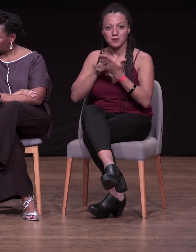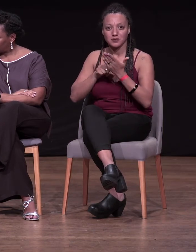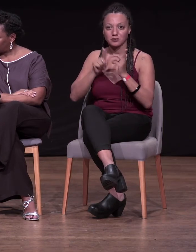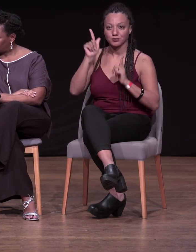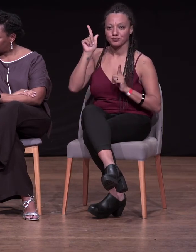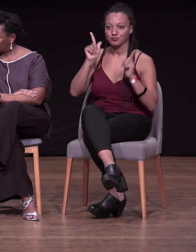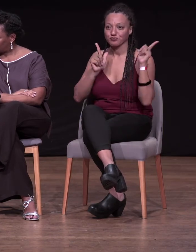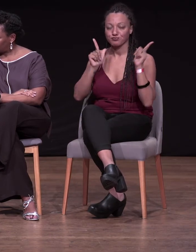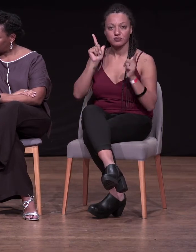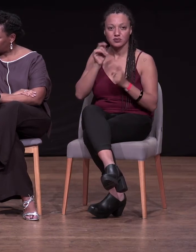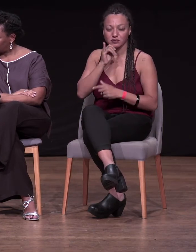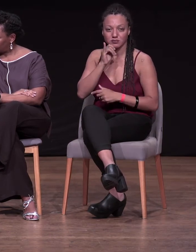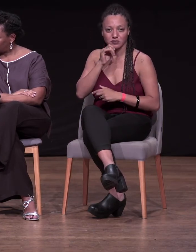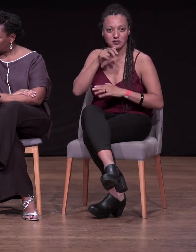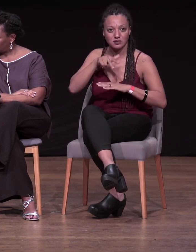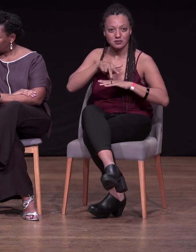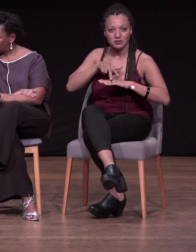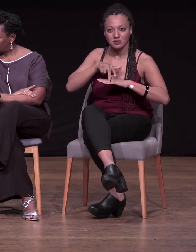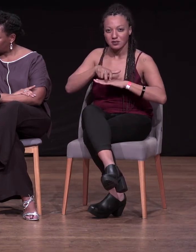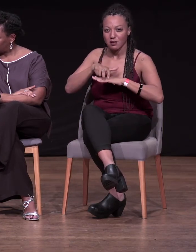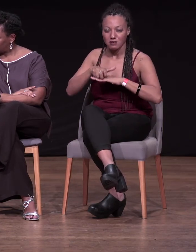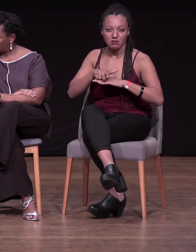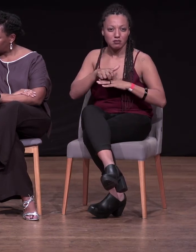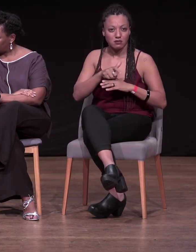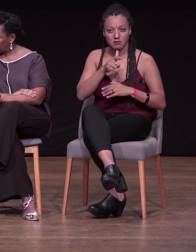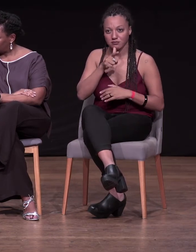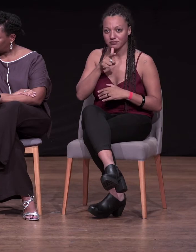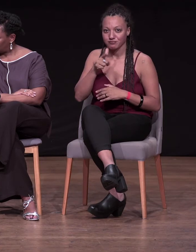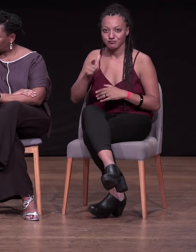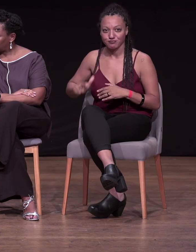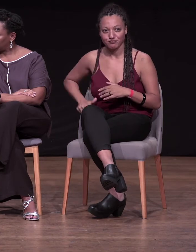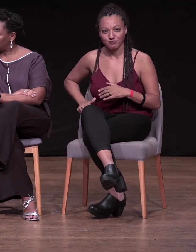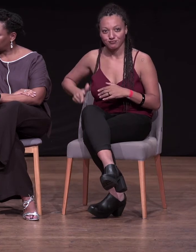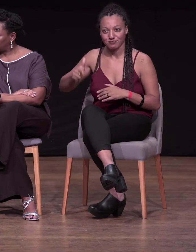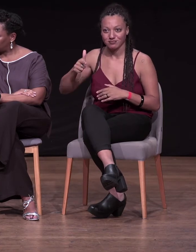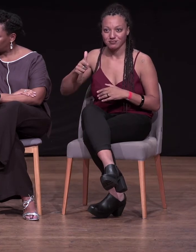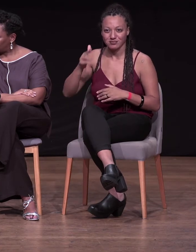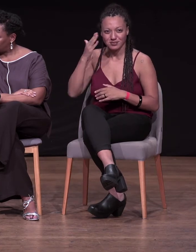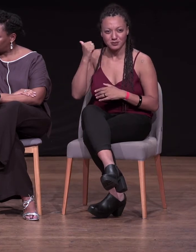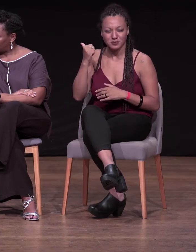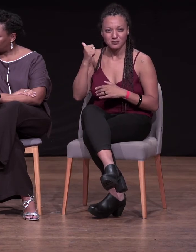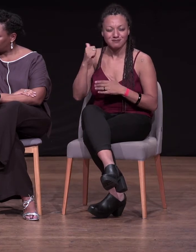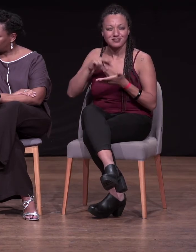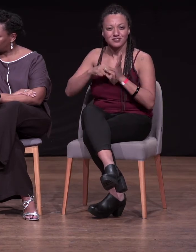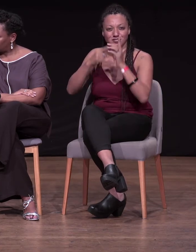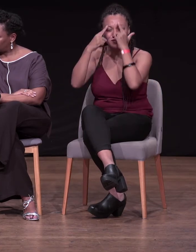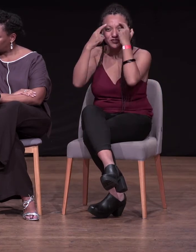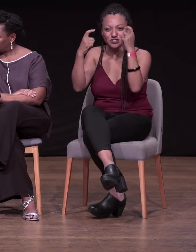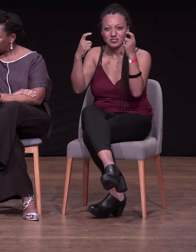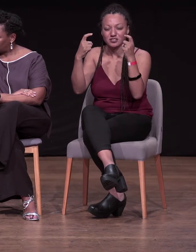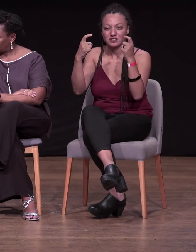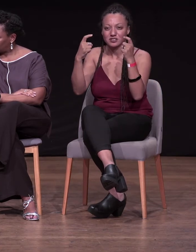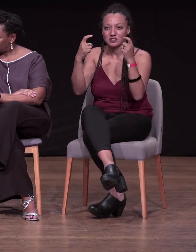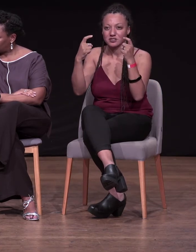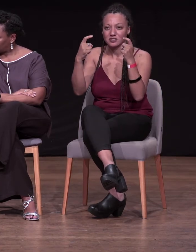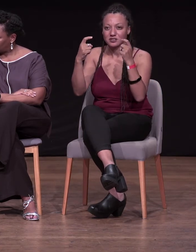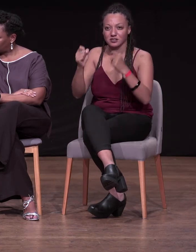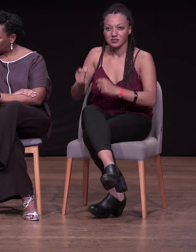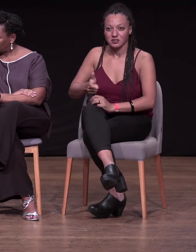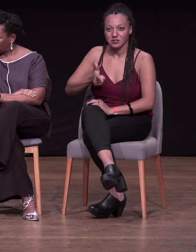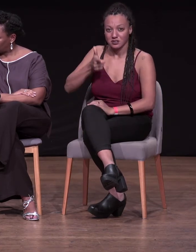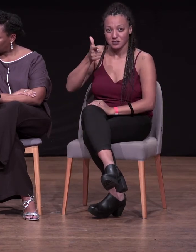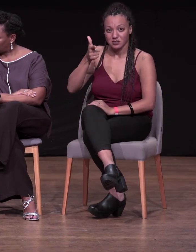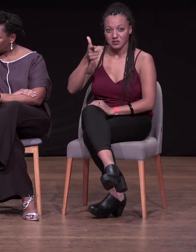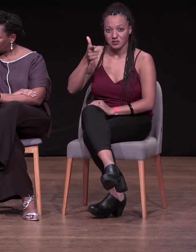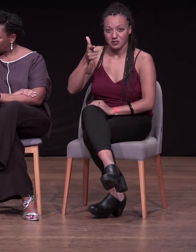na Glock, senta na cá, né? E essa associação desse falo com uma arma, né? Essa dimensão da violência, e ao mesmo tempo que é uma arma que aponta, mas que ao